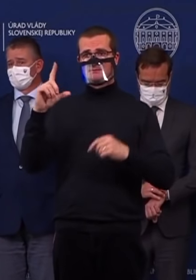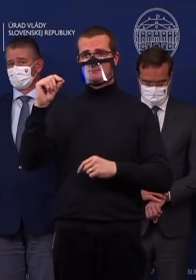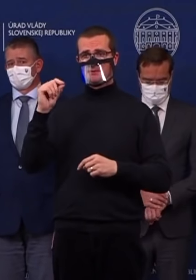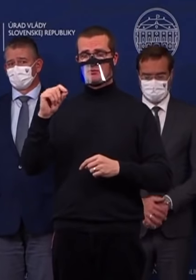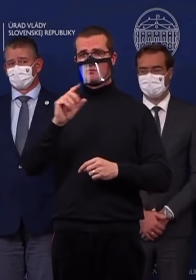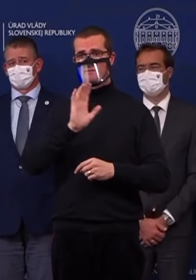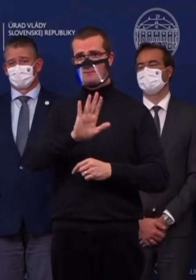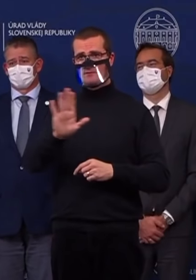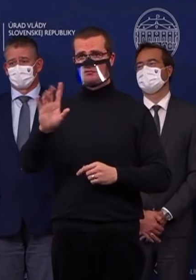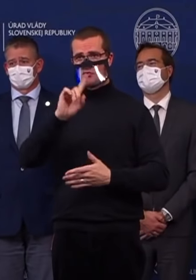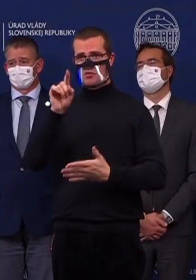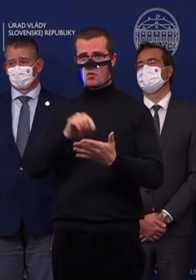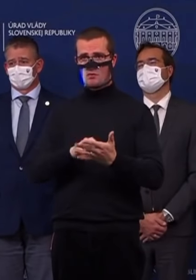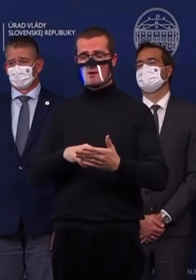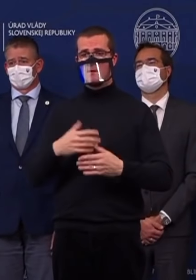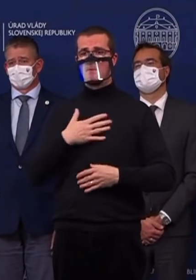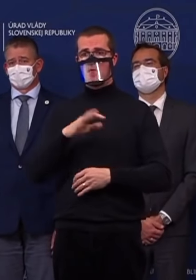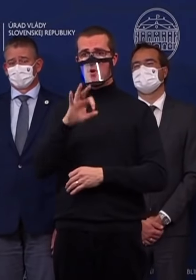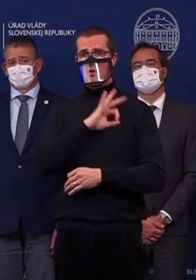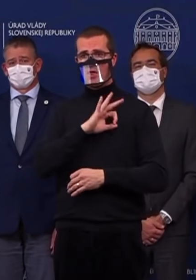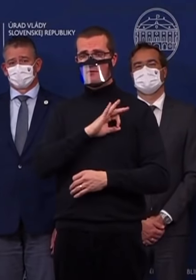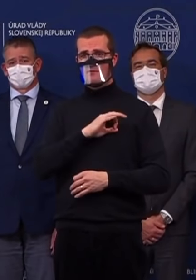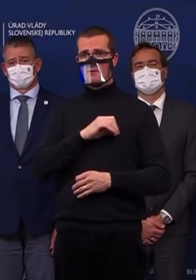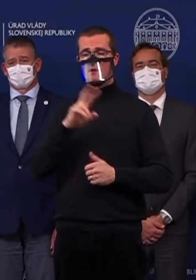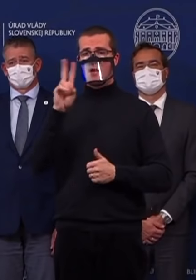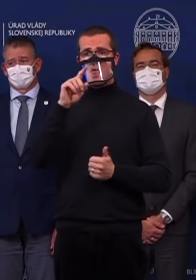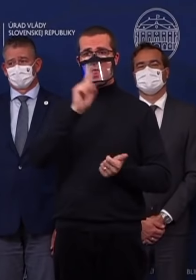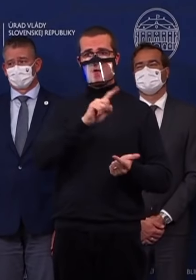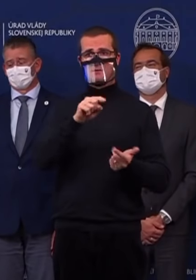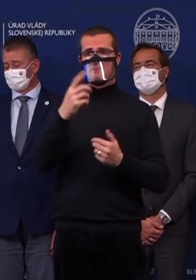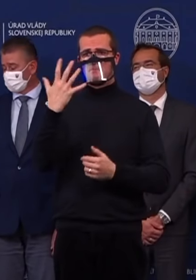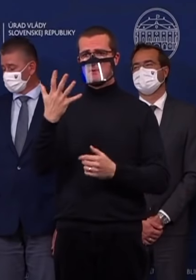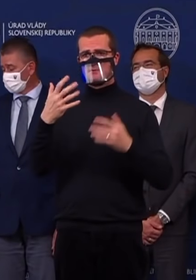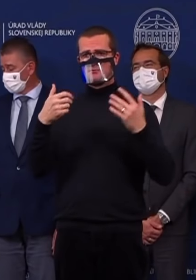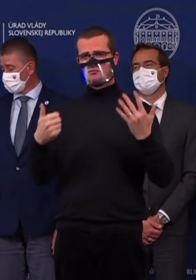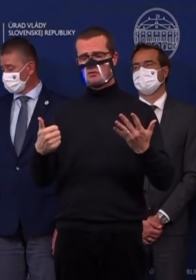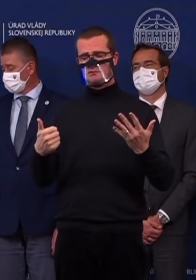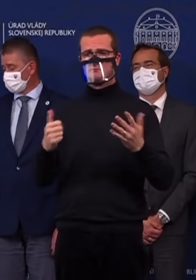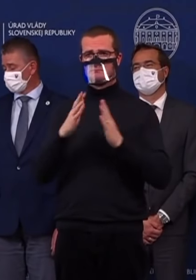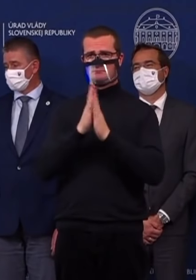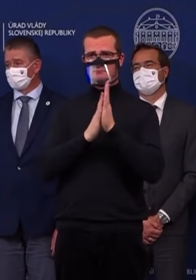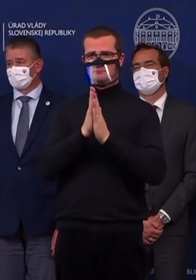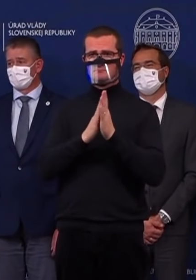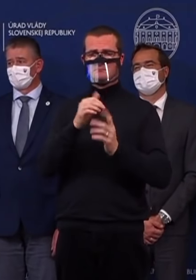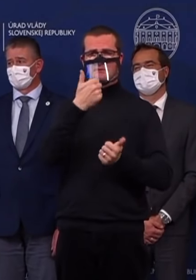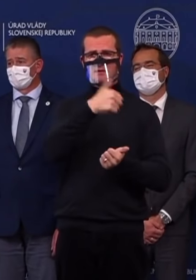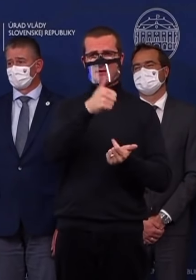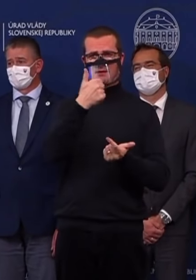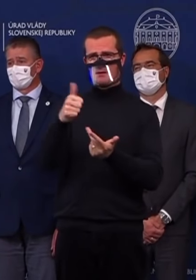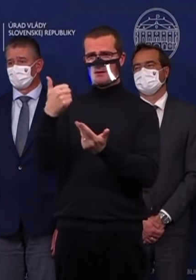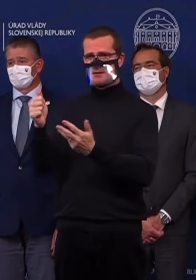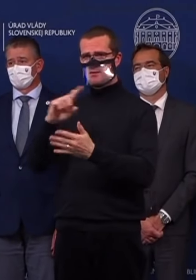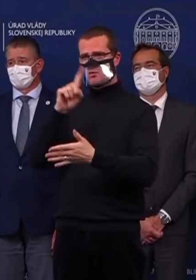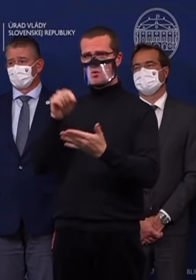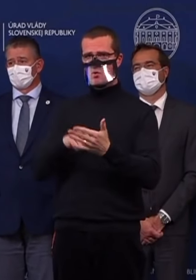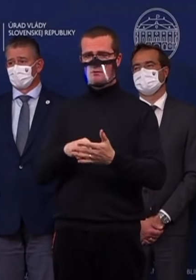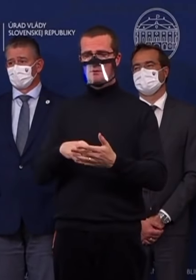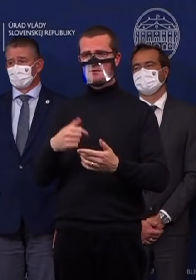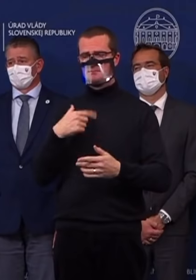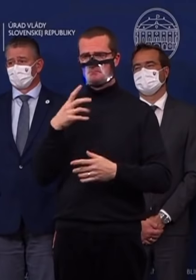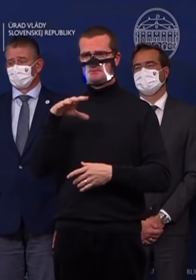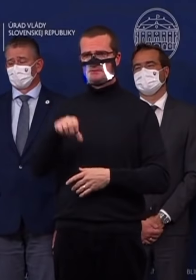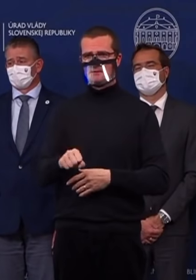na vaše otázky, milí kolegovia. Hlásite sa asi 5-6, čiže poprosím naozaj každý jednu otázku. To asi by sme mohli